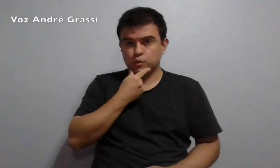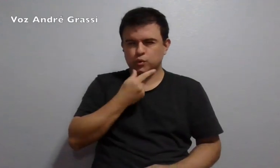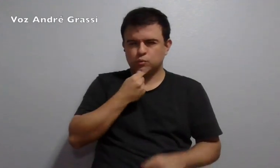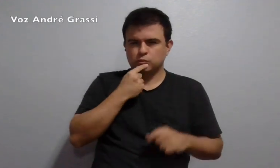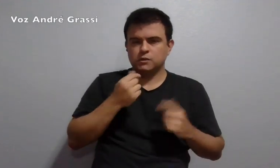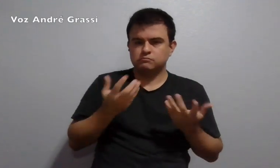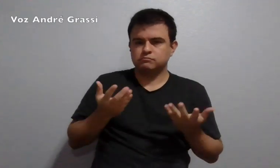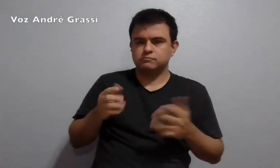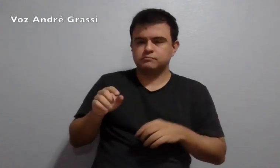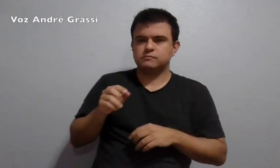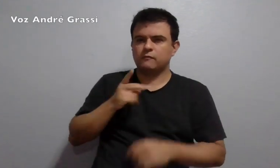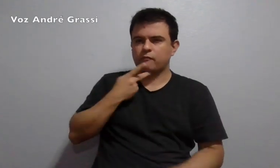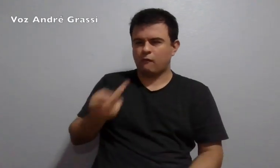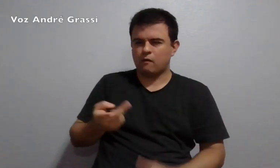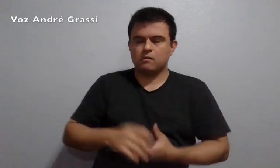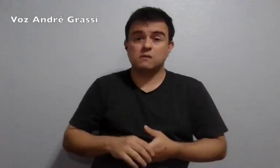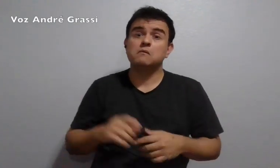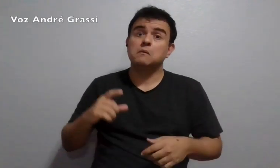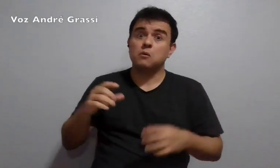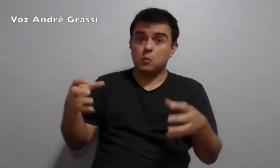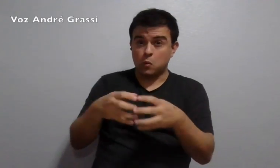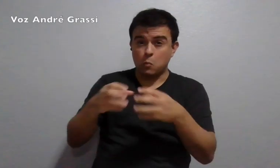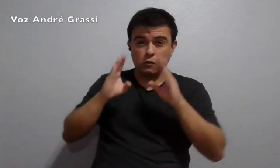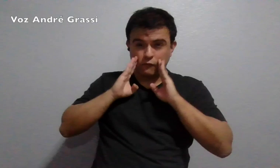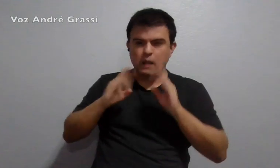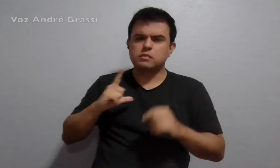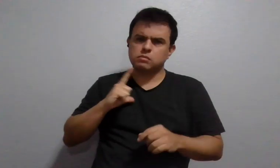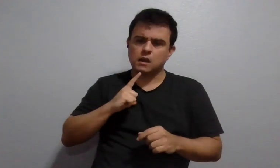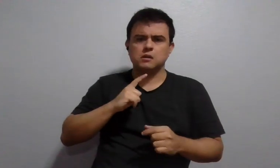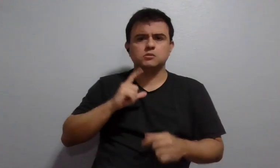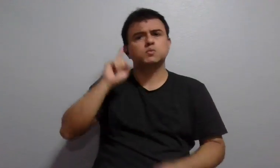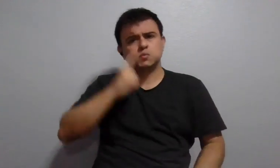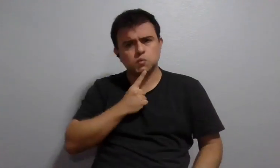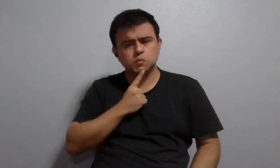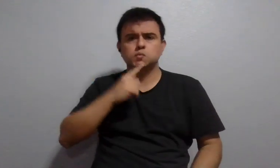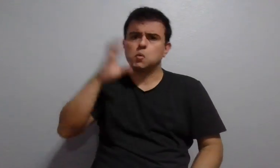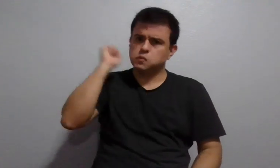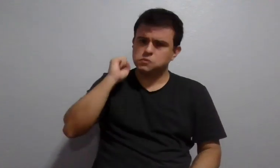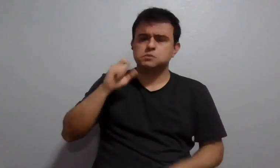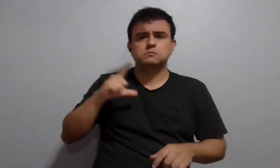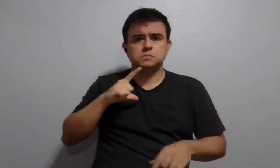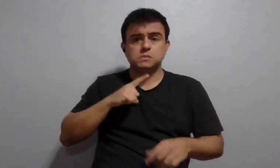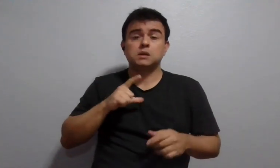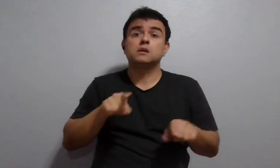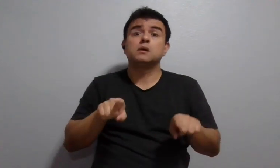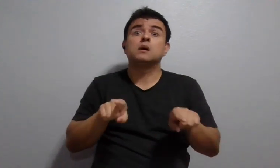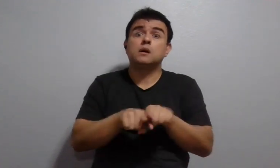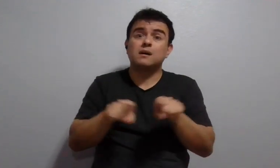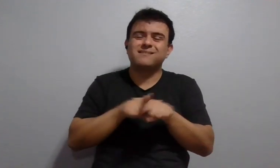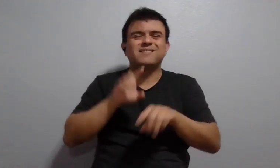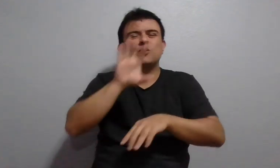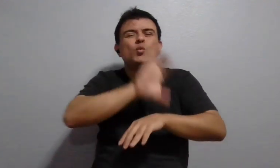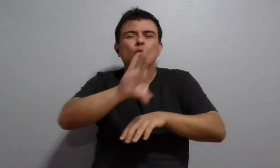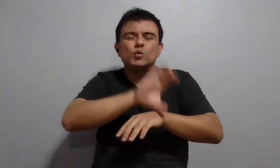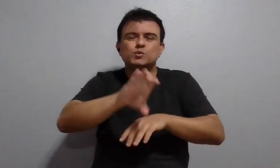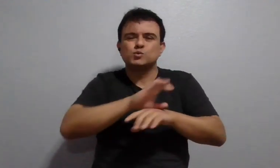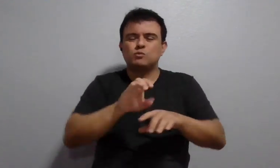colaboração de professores surdos e tradutores e intérpretes do curso de bacharelado em Letras Libras da